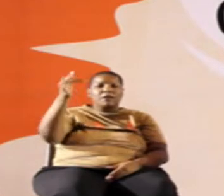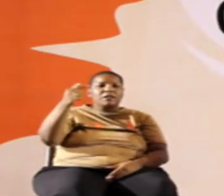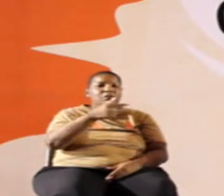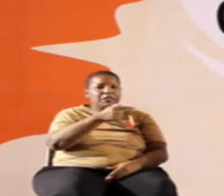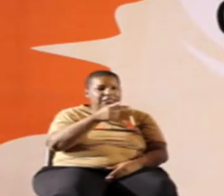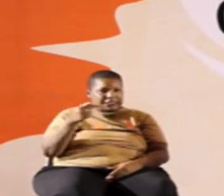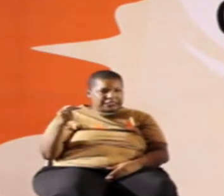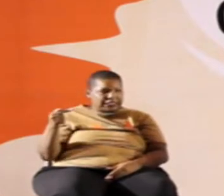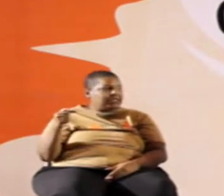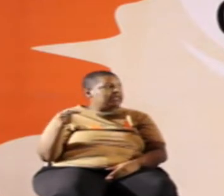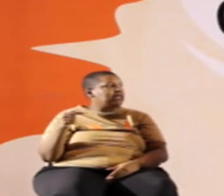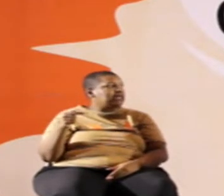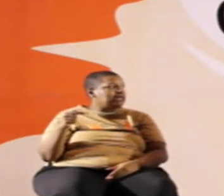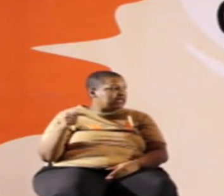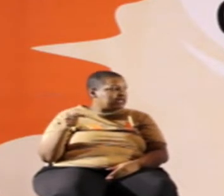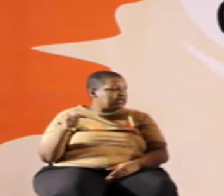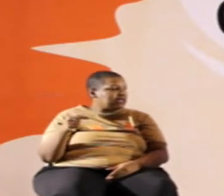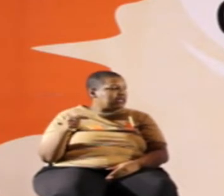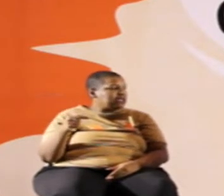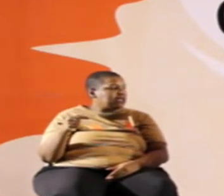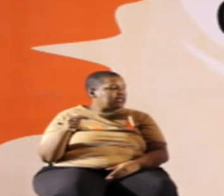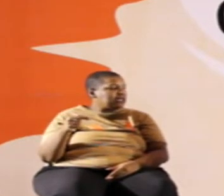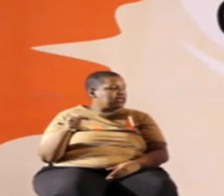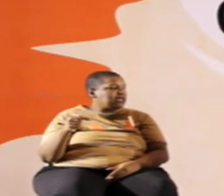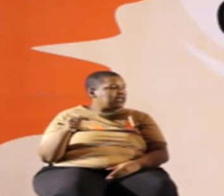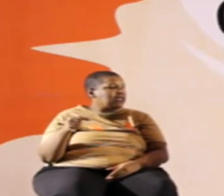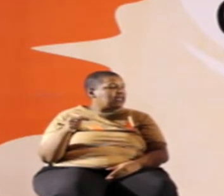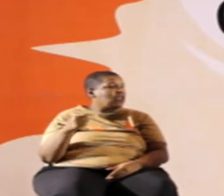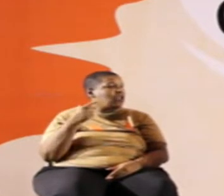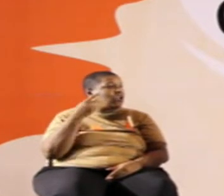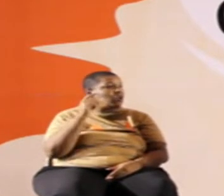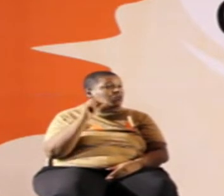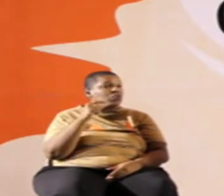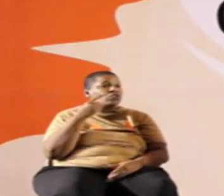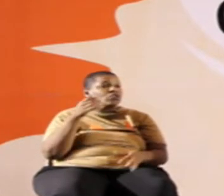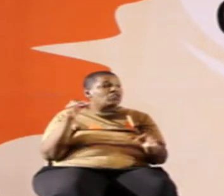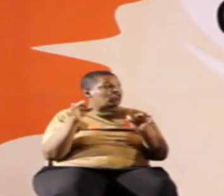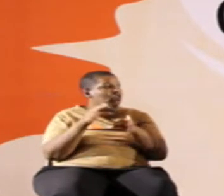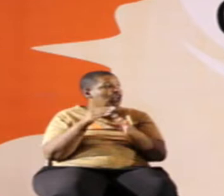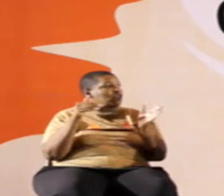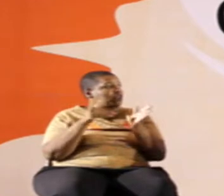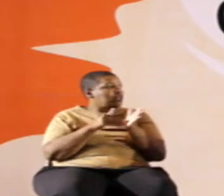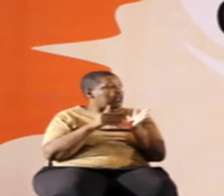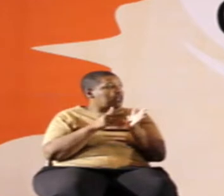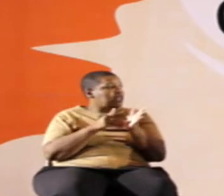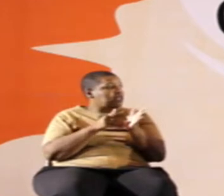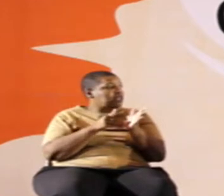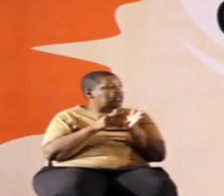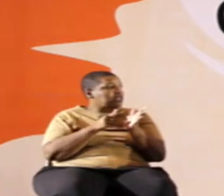semana, não é? E para as considerações finais,